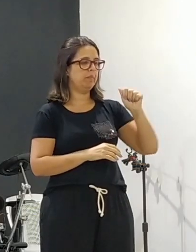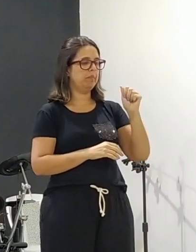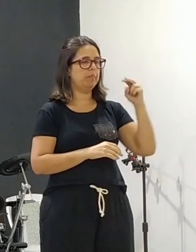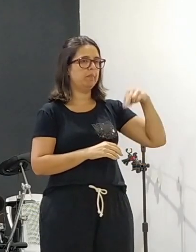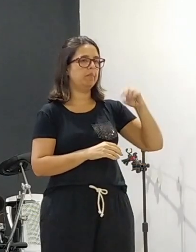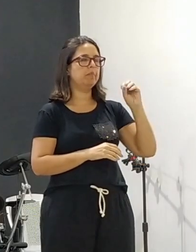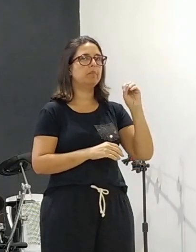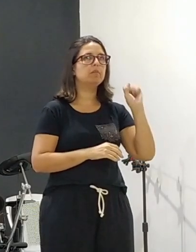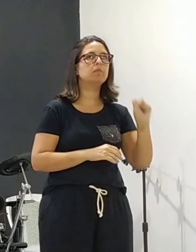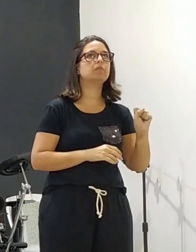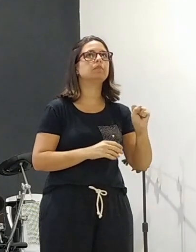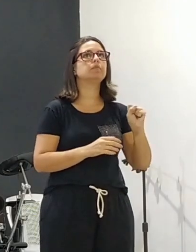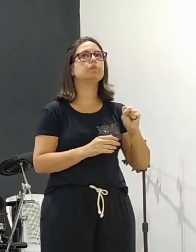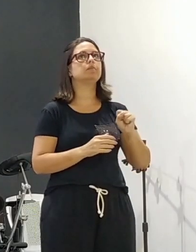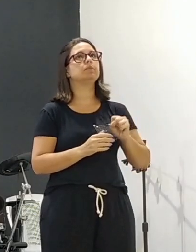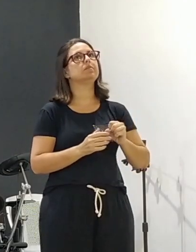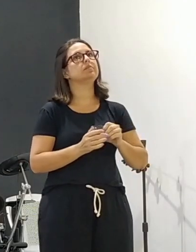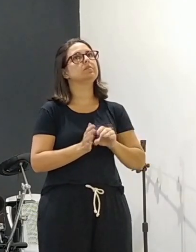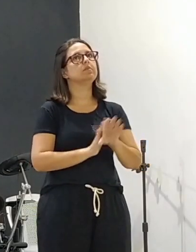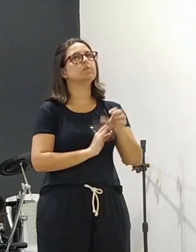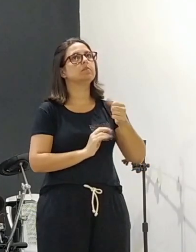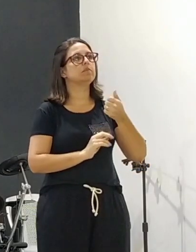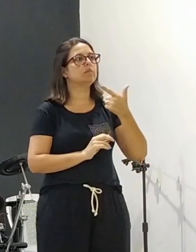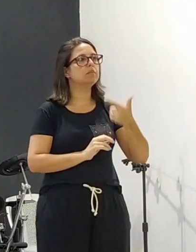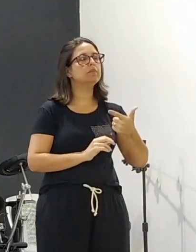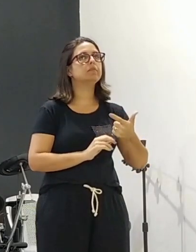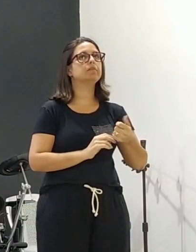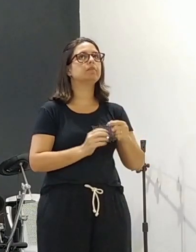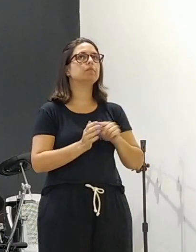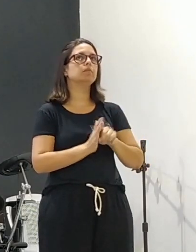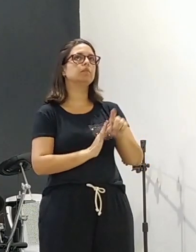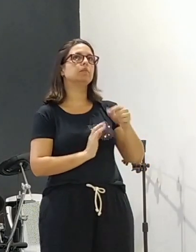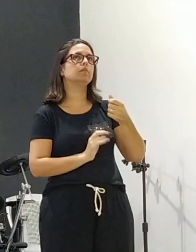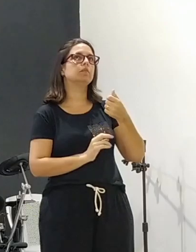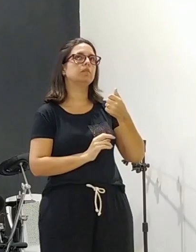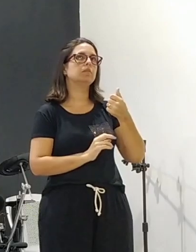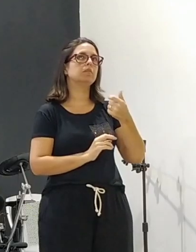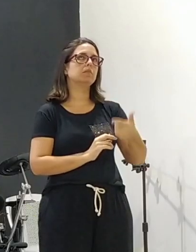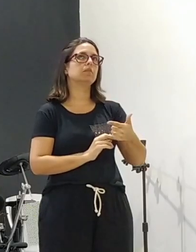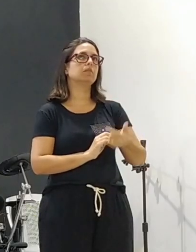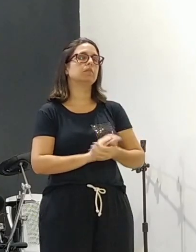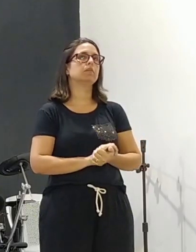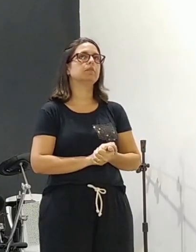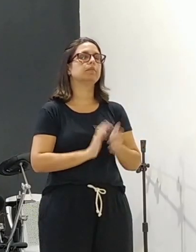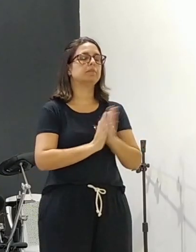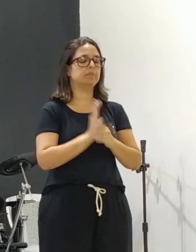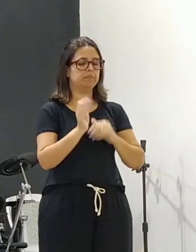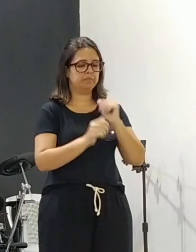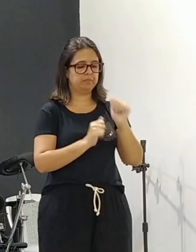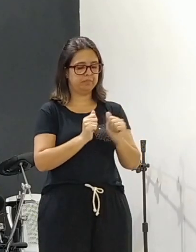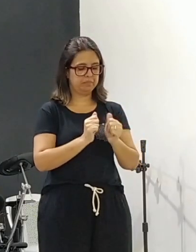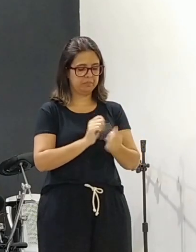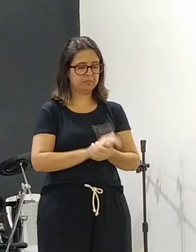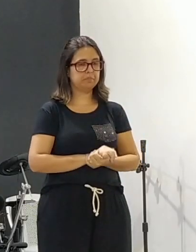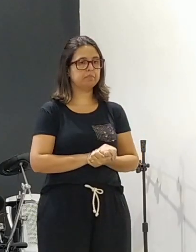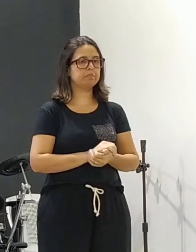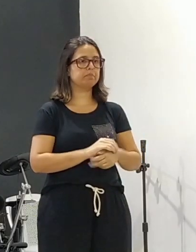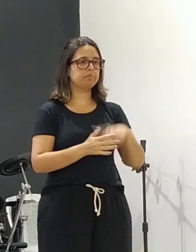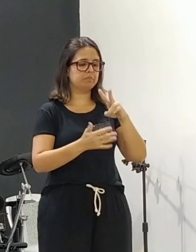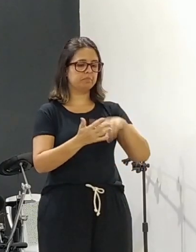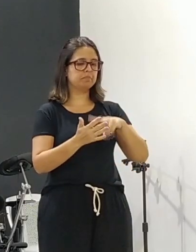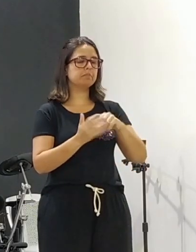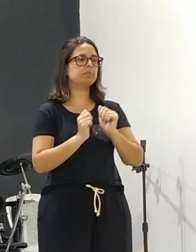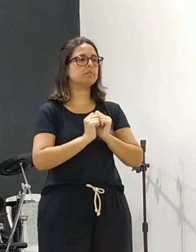abrir comigo aí, Romanos capítulo 12, versículo 2, aleluia, abre aí comigo para a gente ler